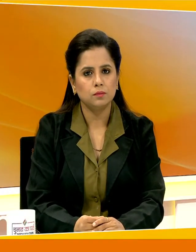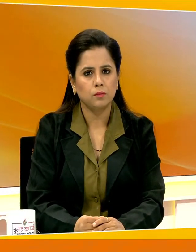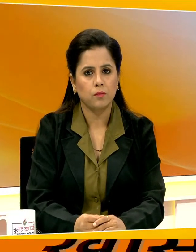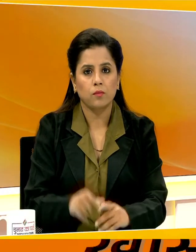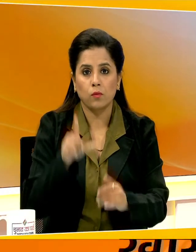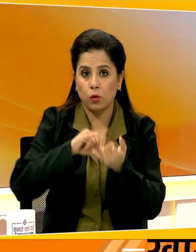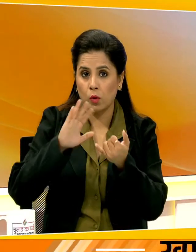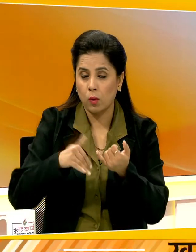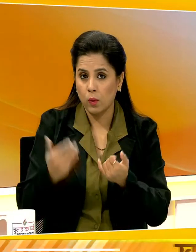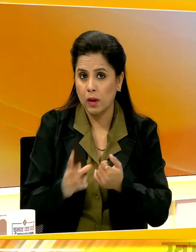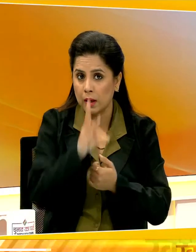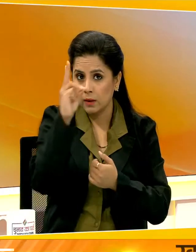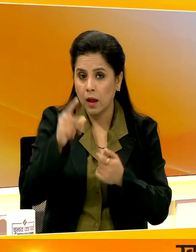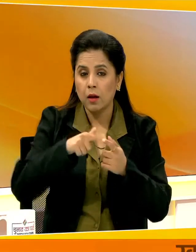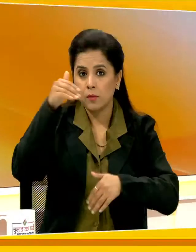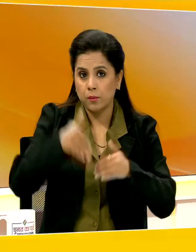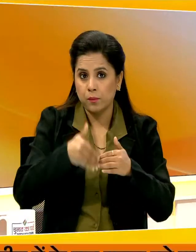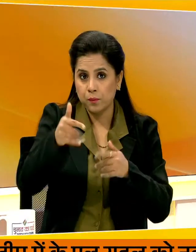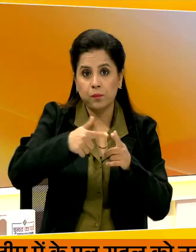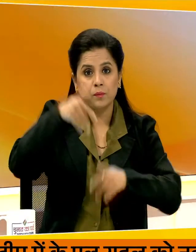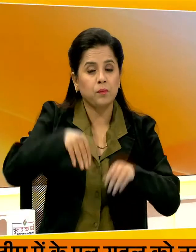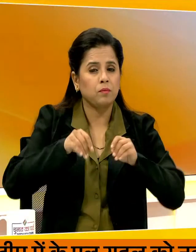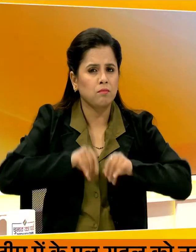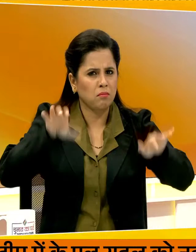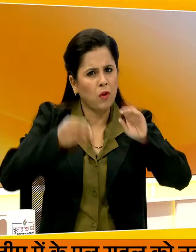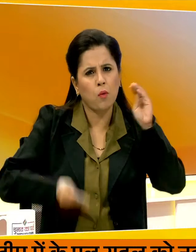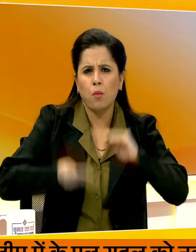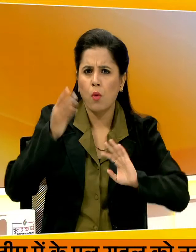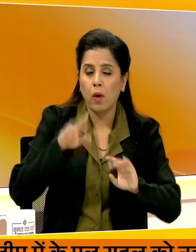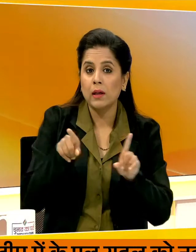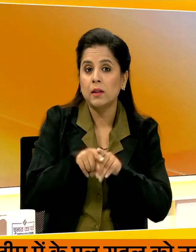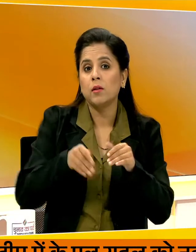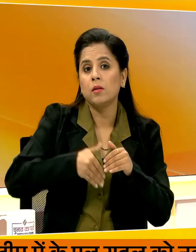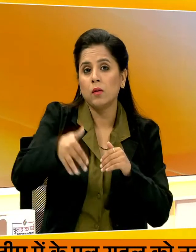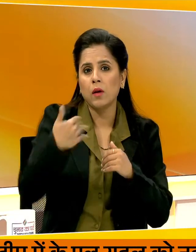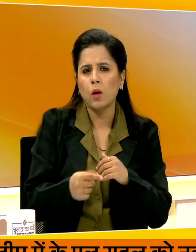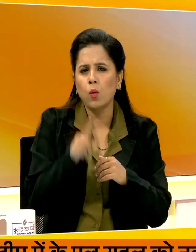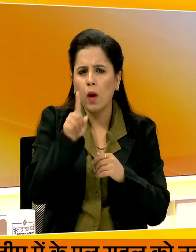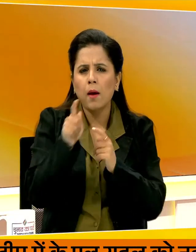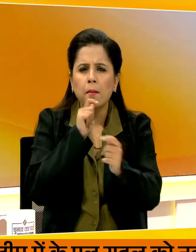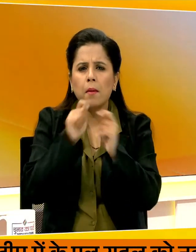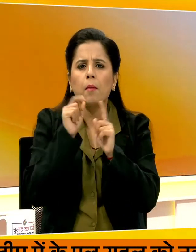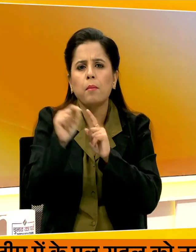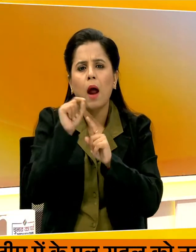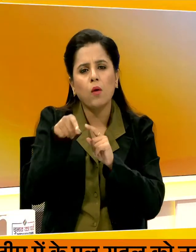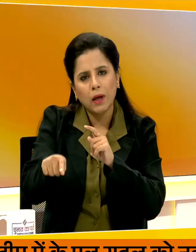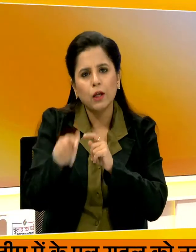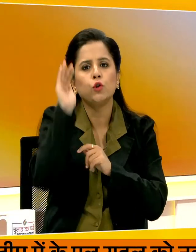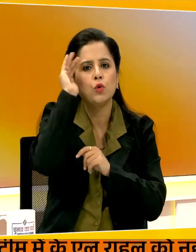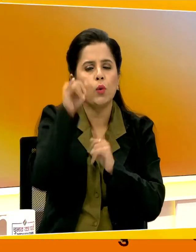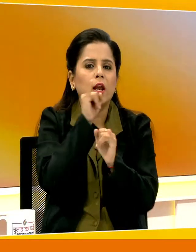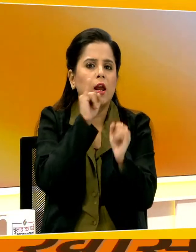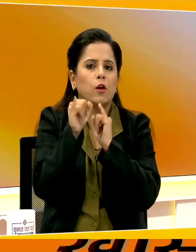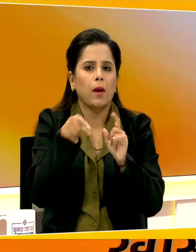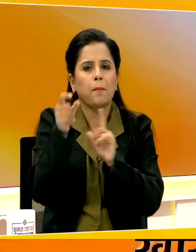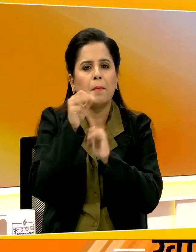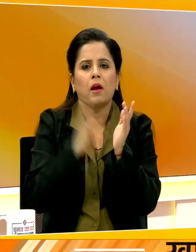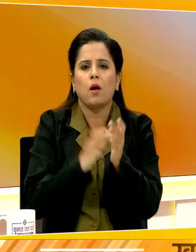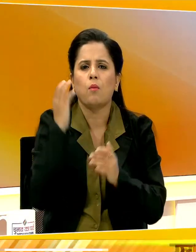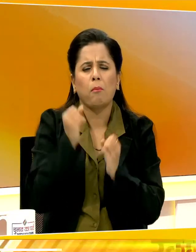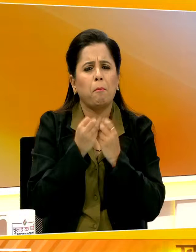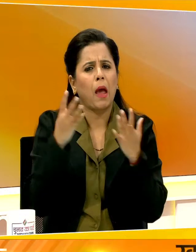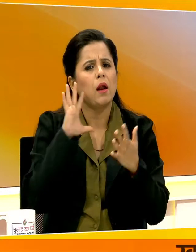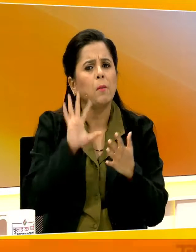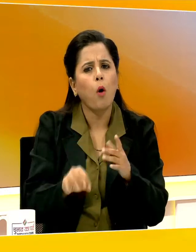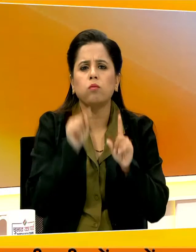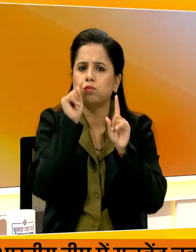लोकसभा के तीसरे चरण के लिए चुनाव प्रचार जोरों पर है। इस बीच एक निजी मीडिया समूह को दिए गए इंटरव्यू में पीएम मोदी ने कई अहम